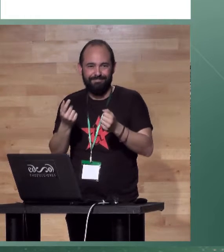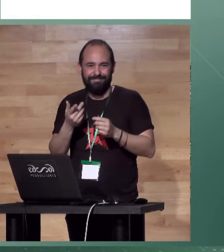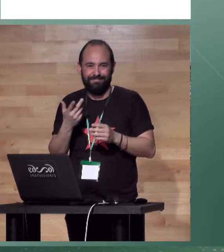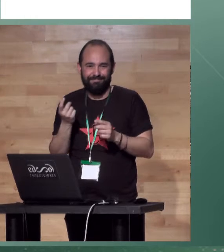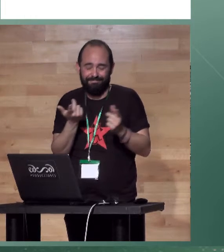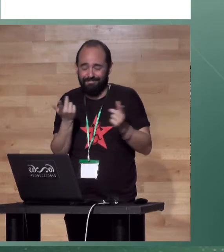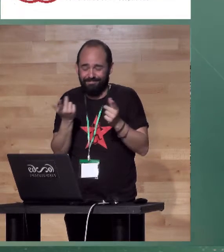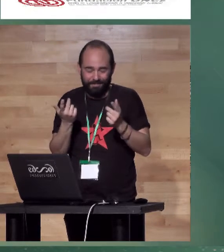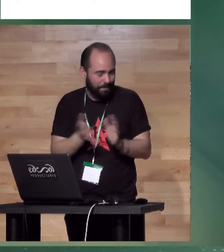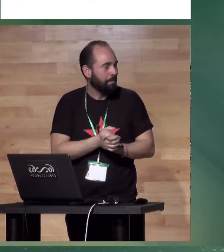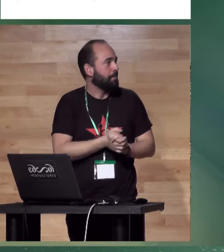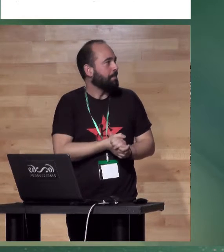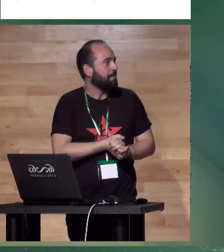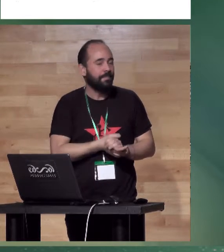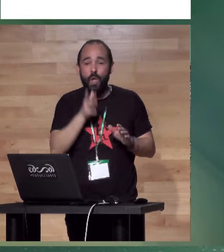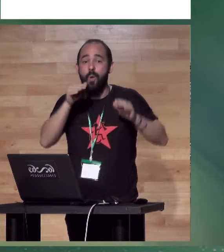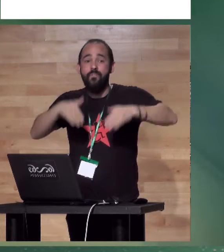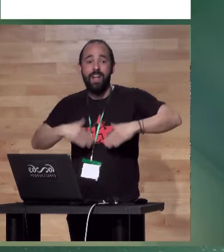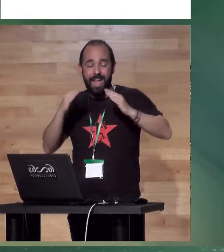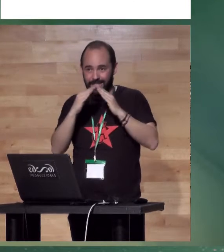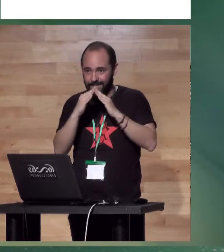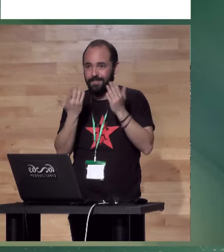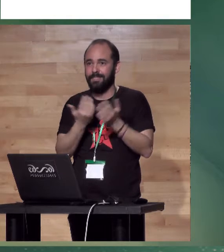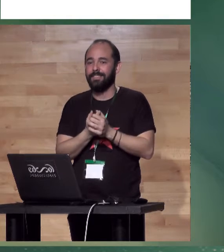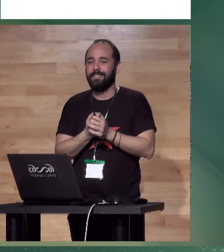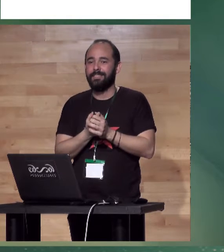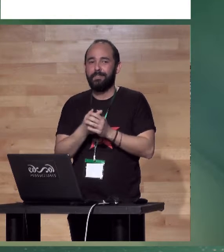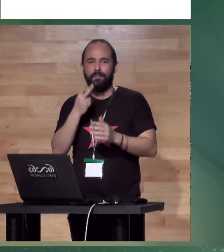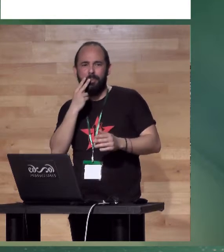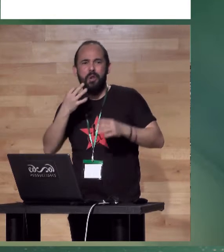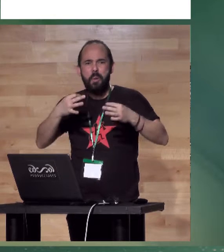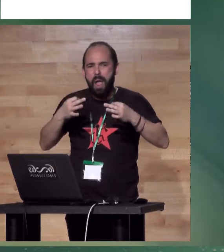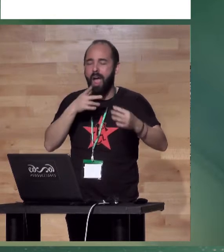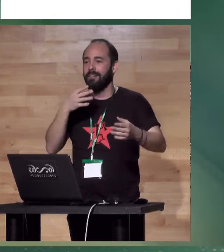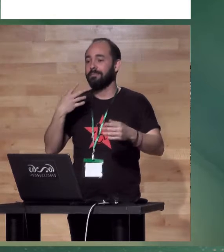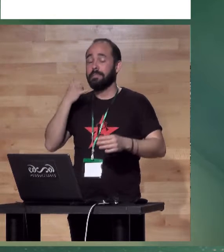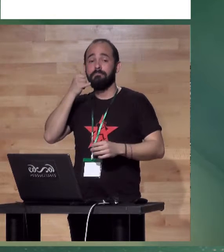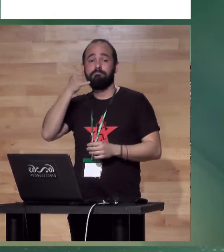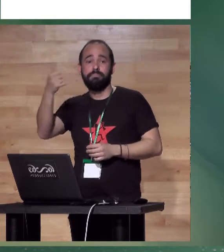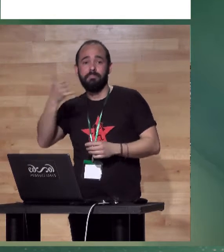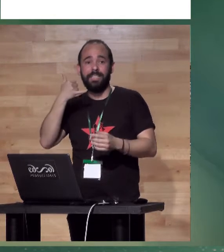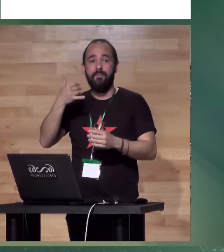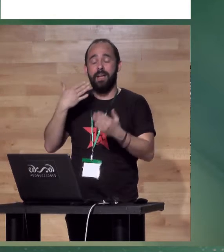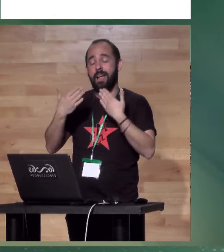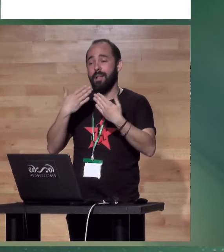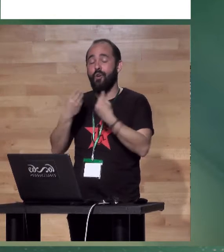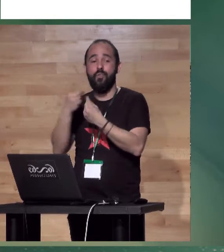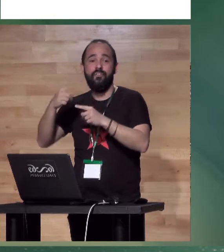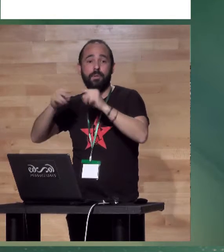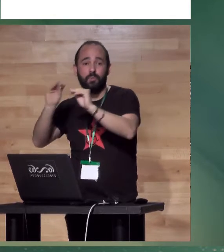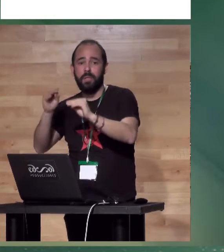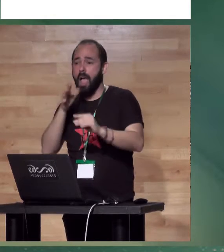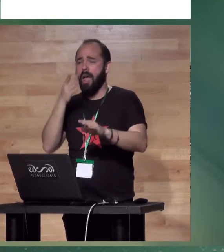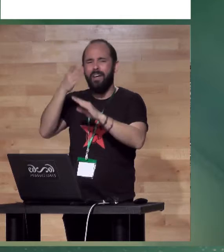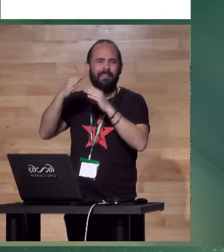¿Trabaja de conductor de coche fúnebre? Y está volviendo a casa, fumando tranquilamente,